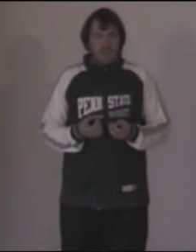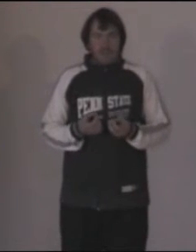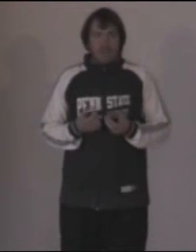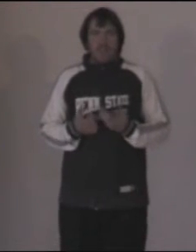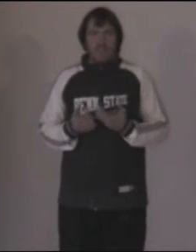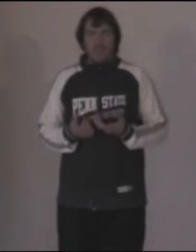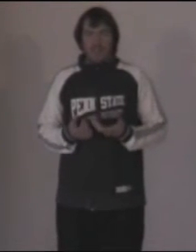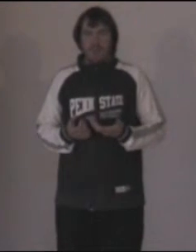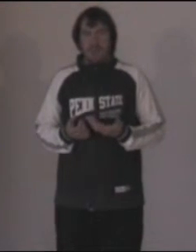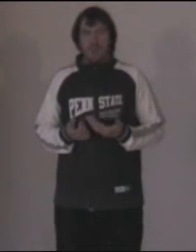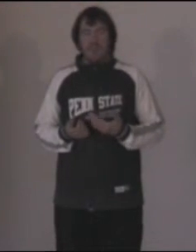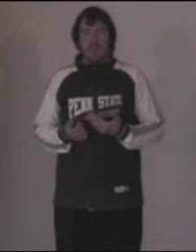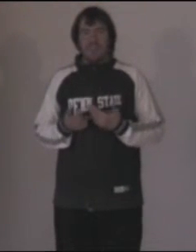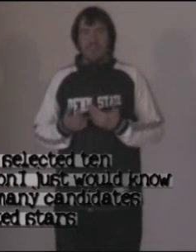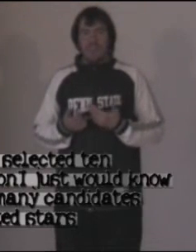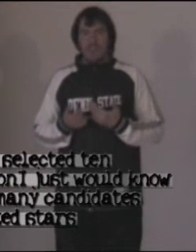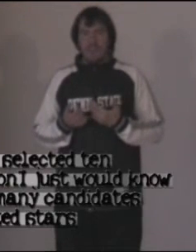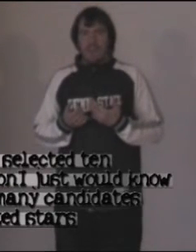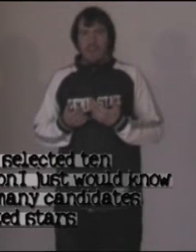Siamo stati scelti in 10, ma un conto